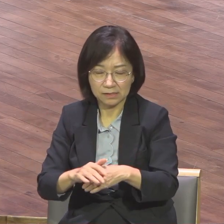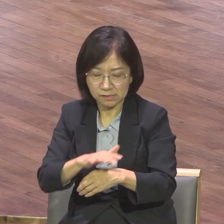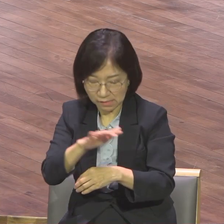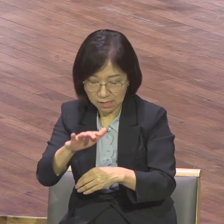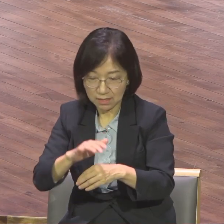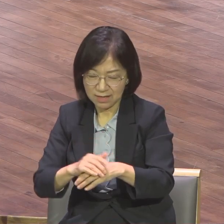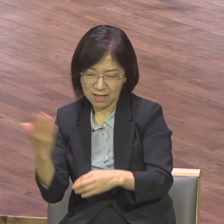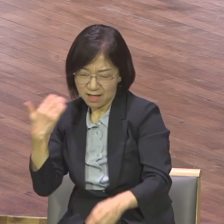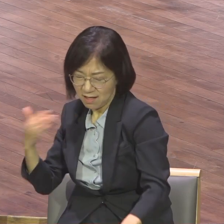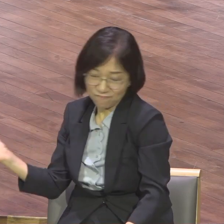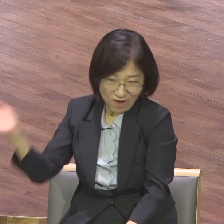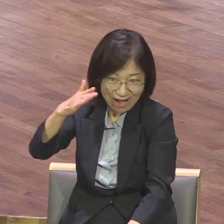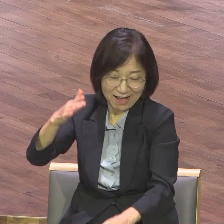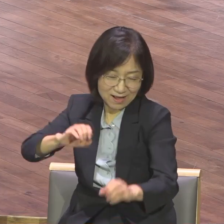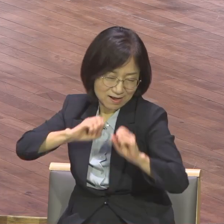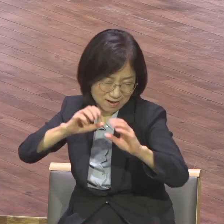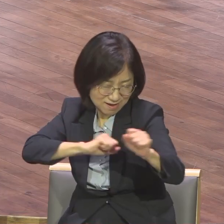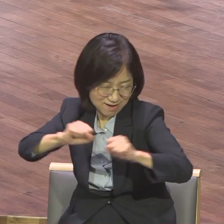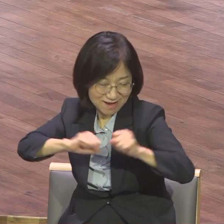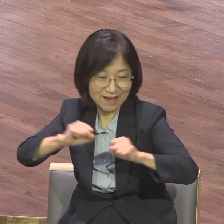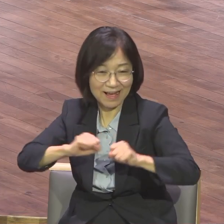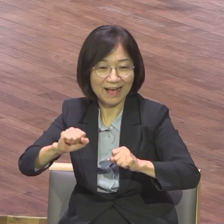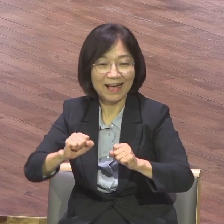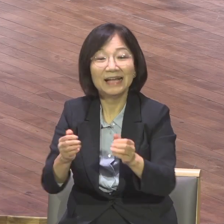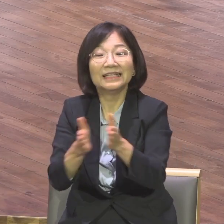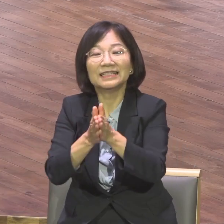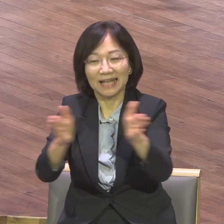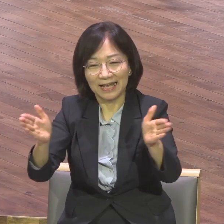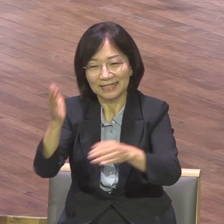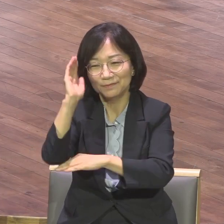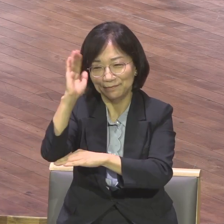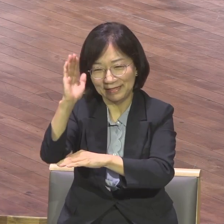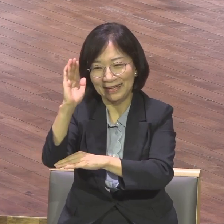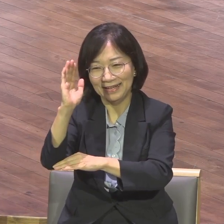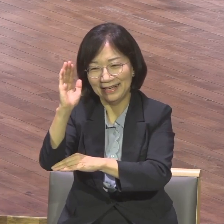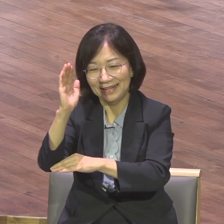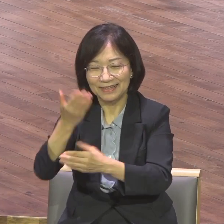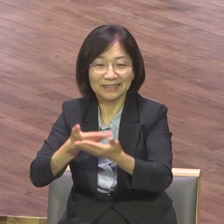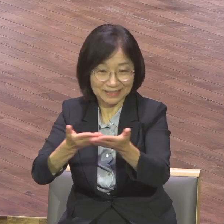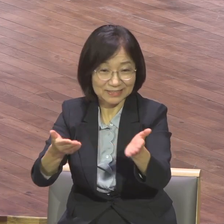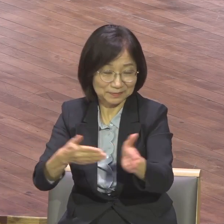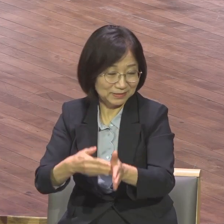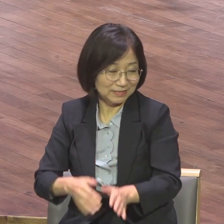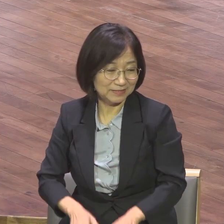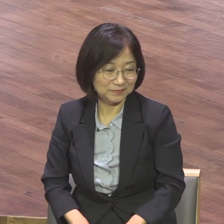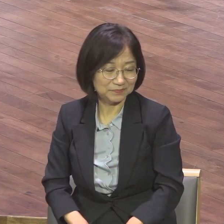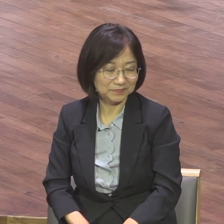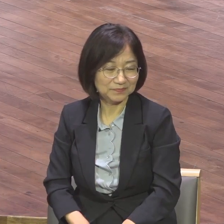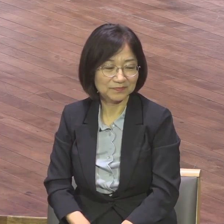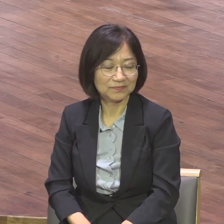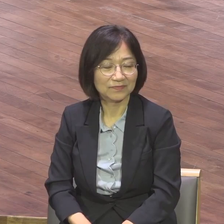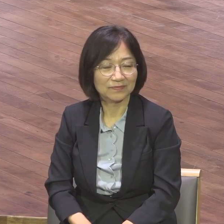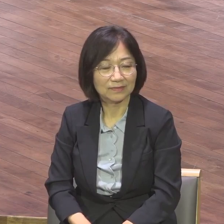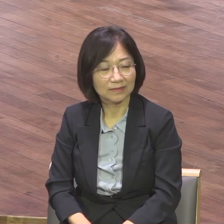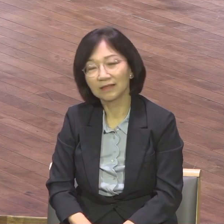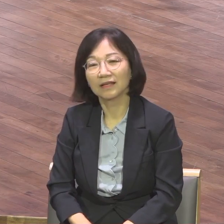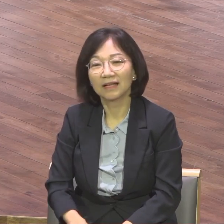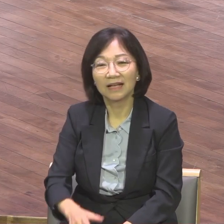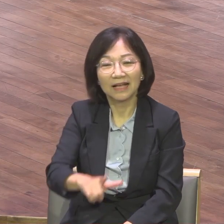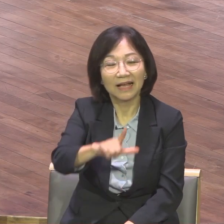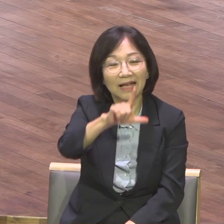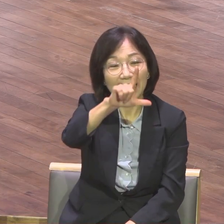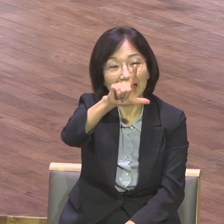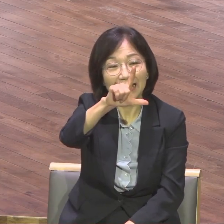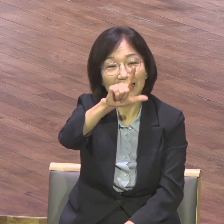그렇게 과감하게 결단하고 함께 복음 운동을 해 나가자 그렇게 강조했어요. 우리